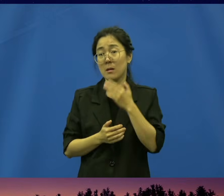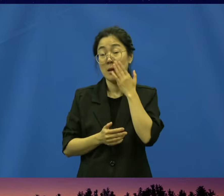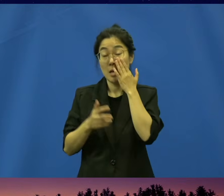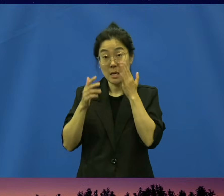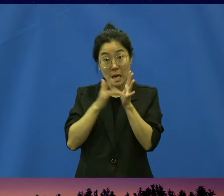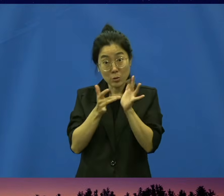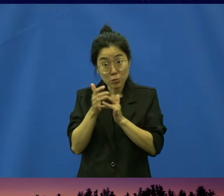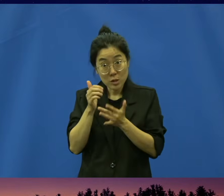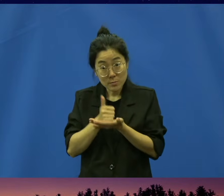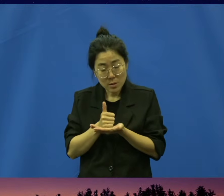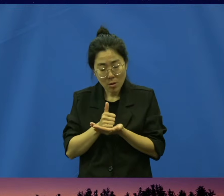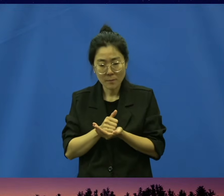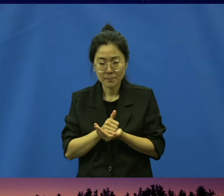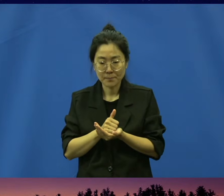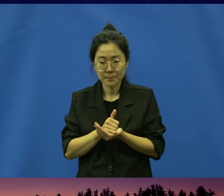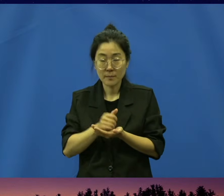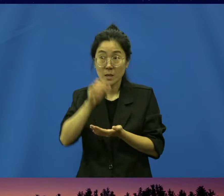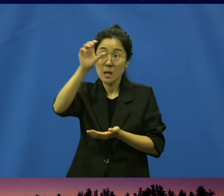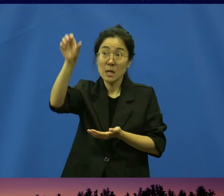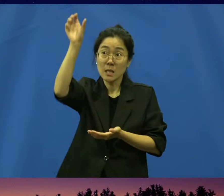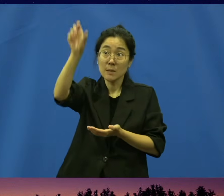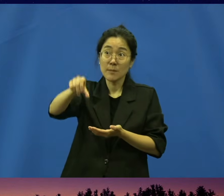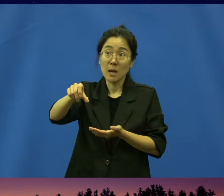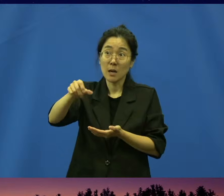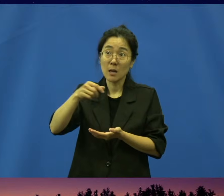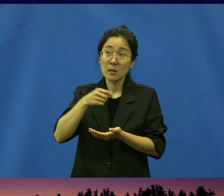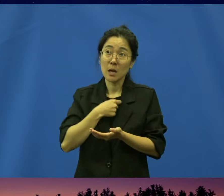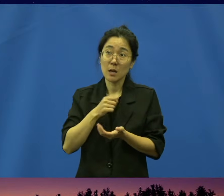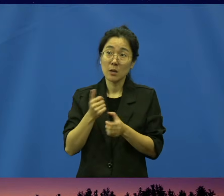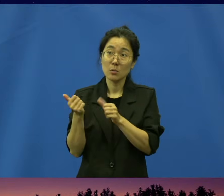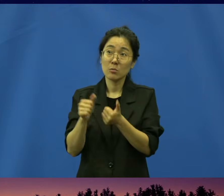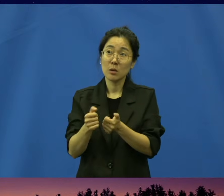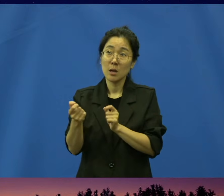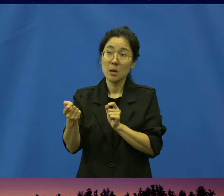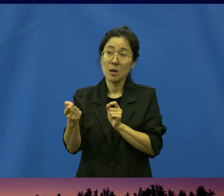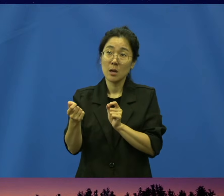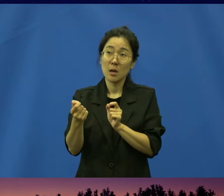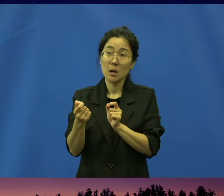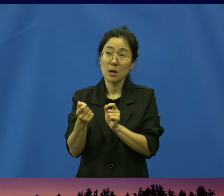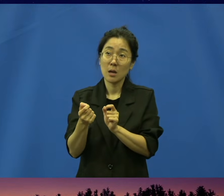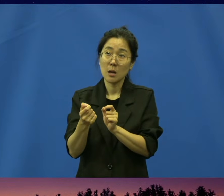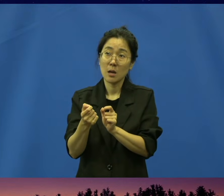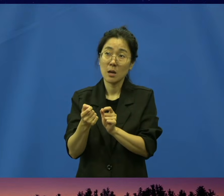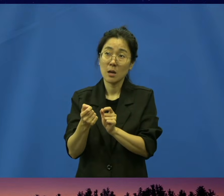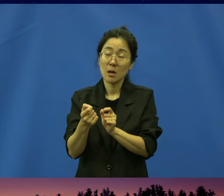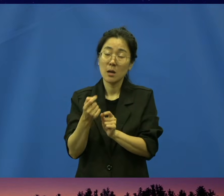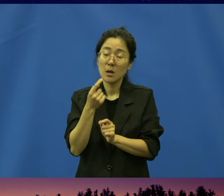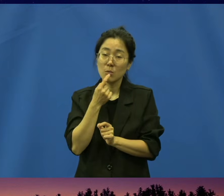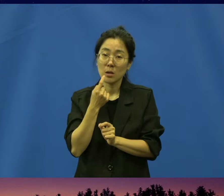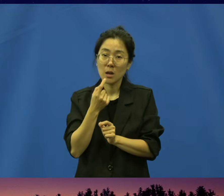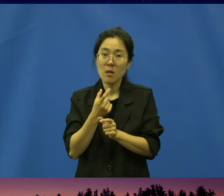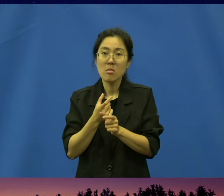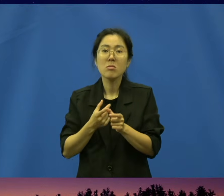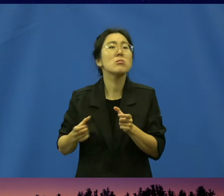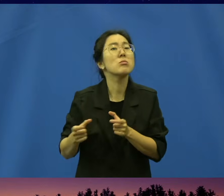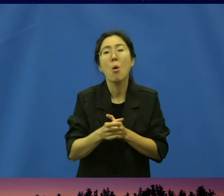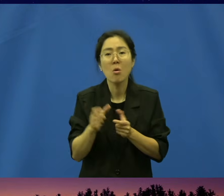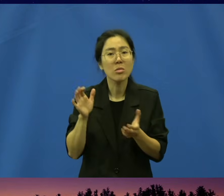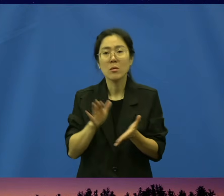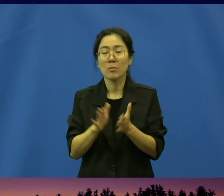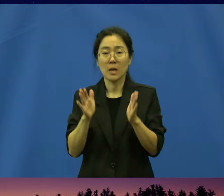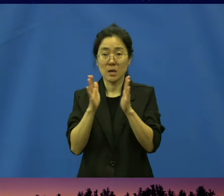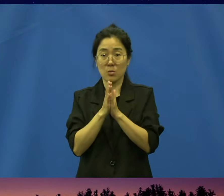것을 아신 주님은 더욱더 기도에 집중을 하셨습니다. 6월절 전날 다락방에서 최후의